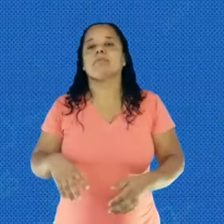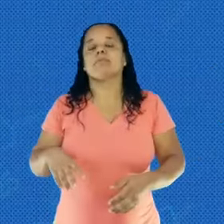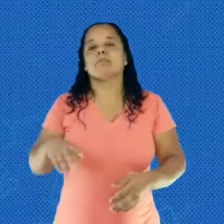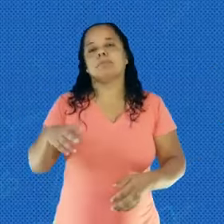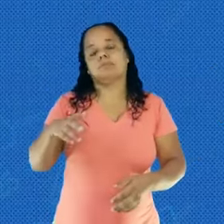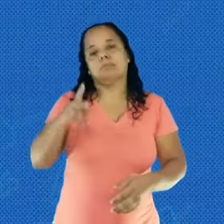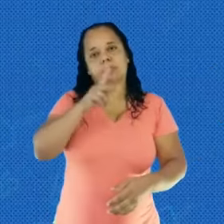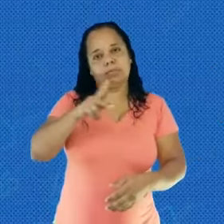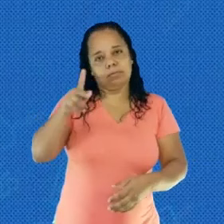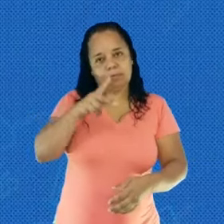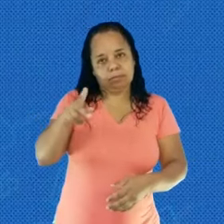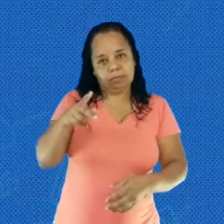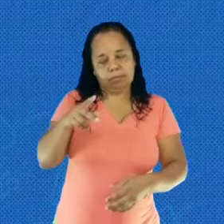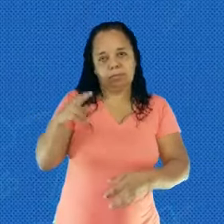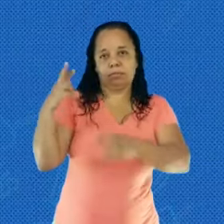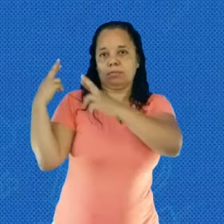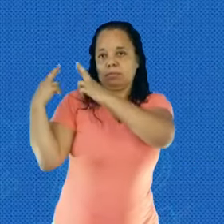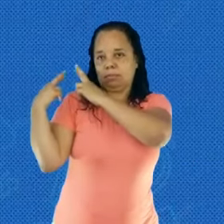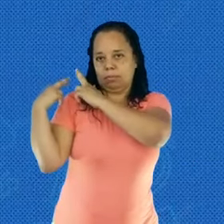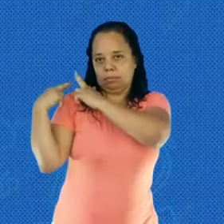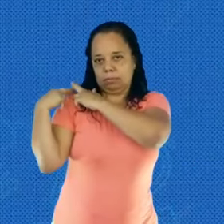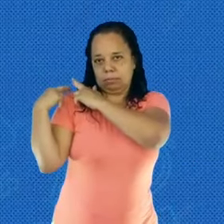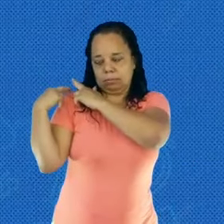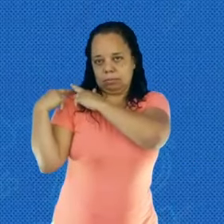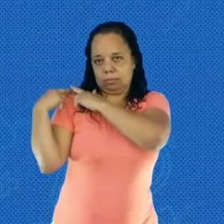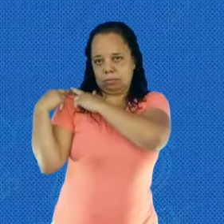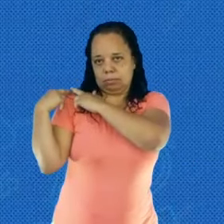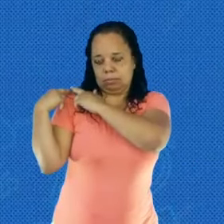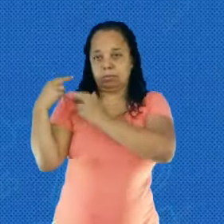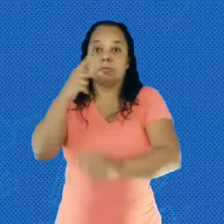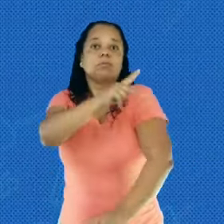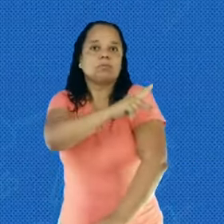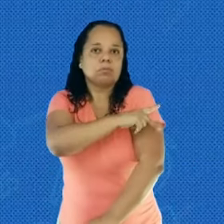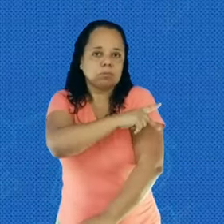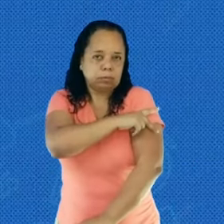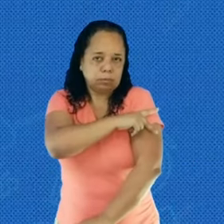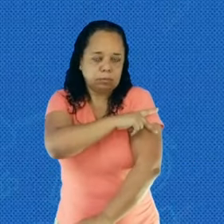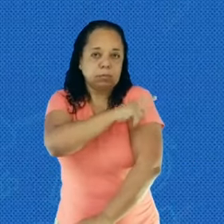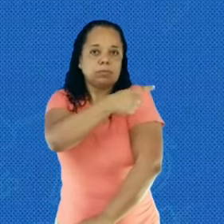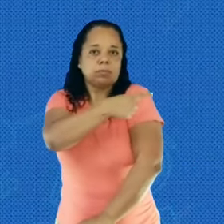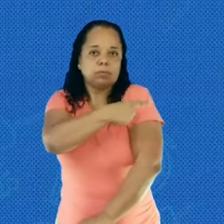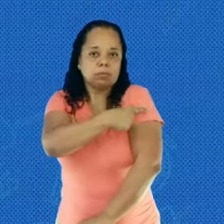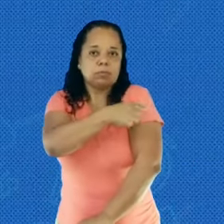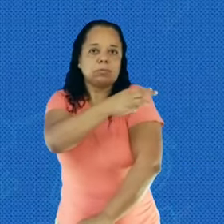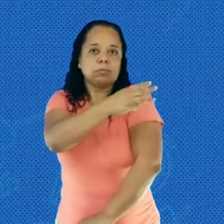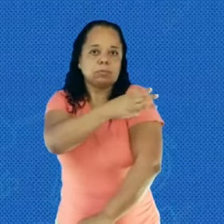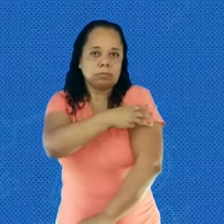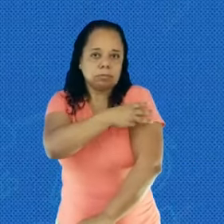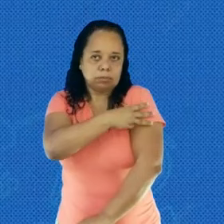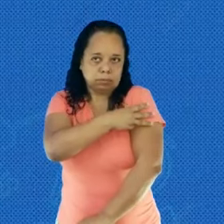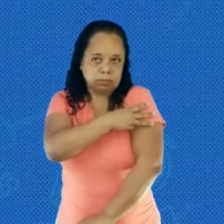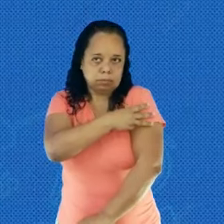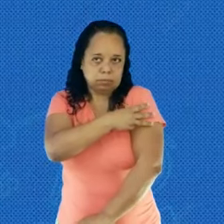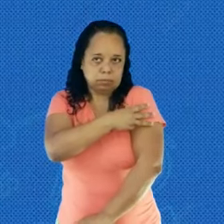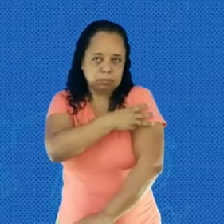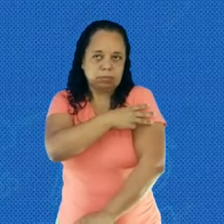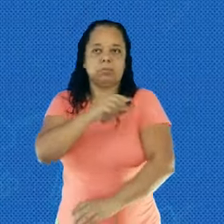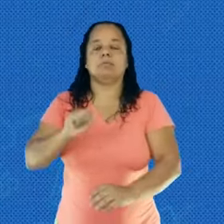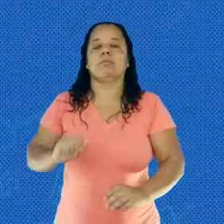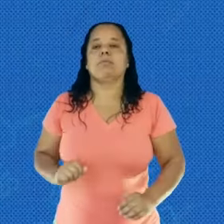Fui professora responsável na adaptação do PED da educação infantil, do primeiro e do terceiro ano. E como eu